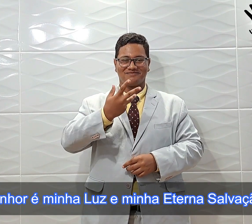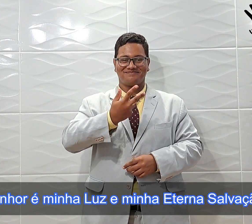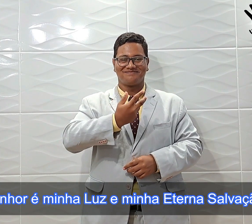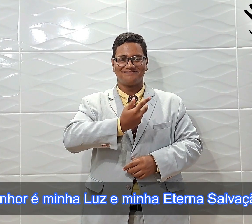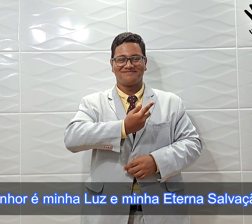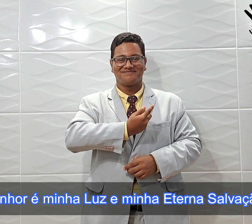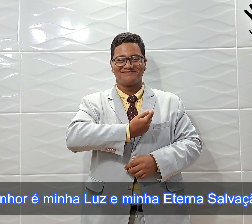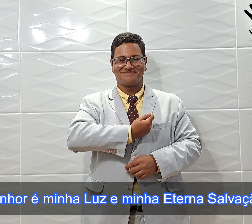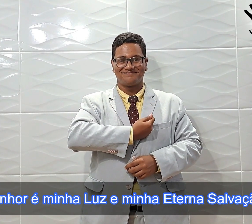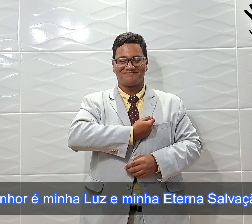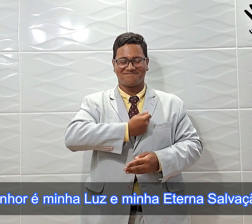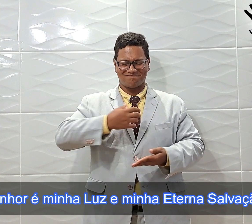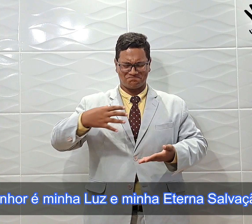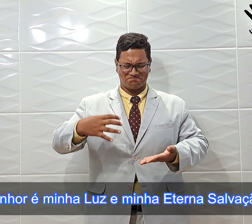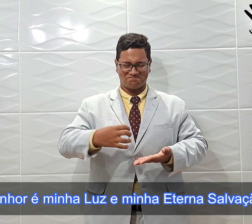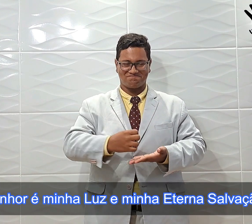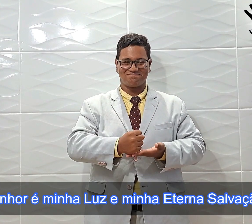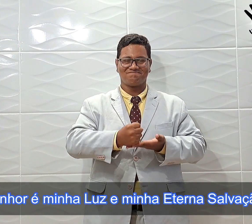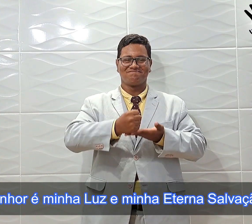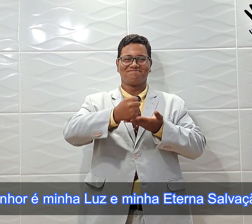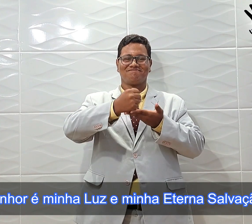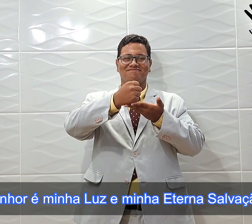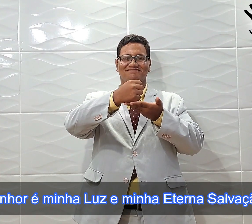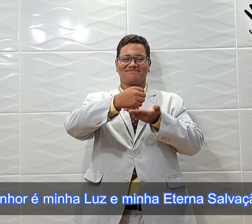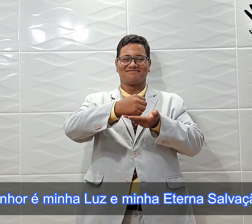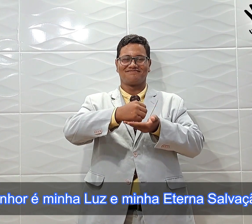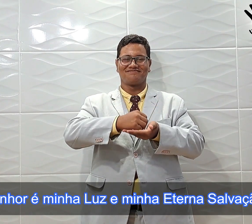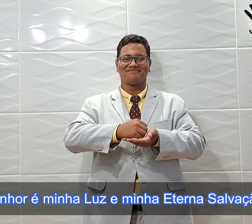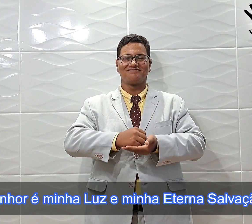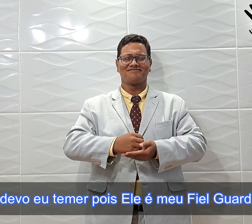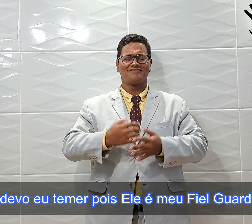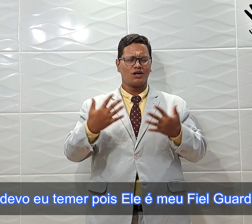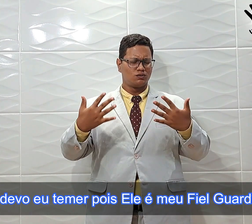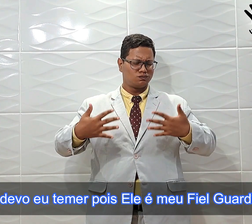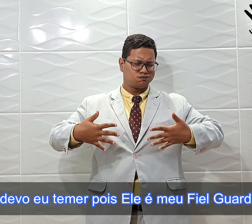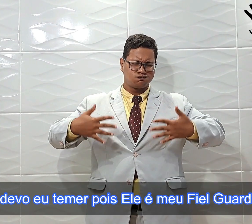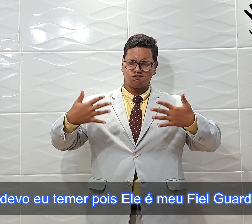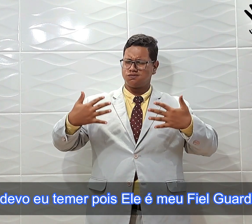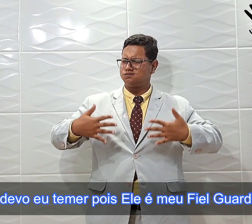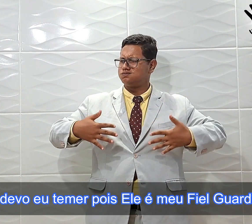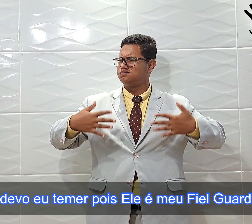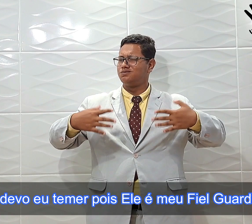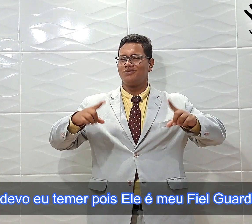eterna salvação. Nada devo